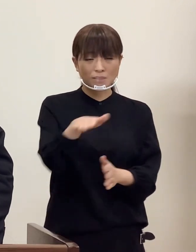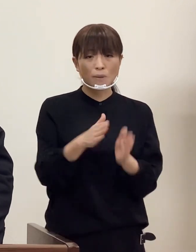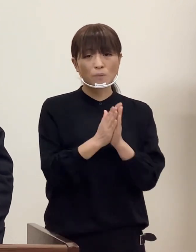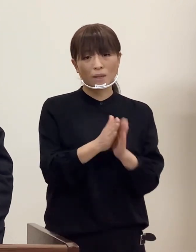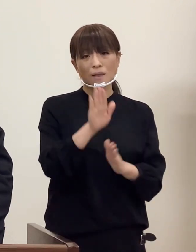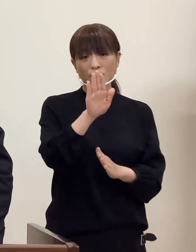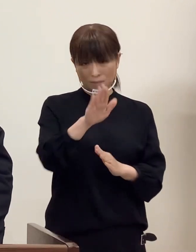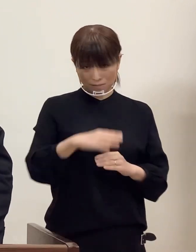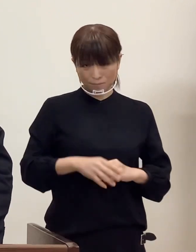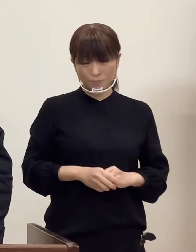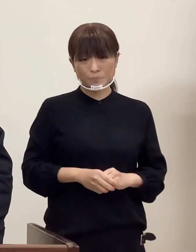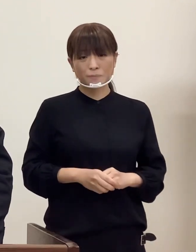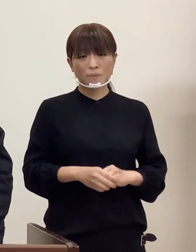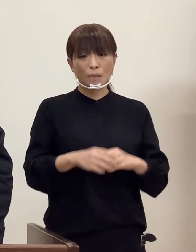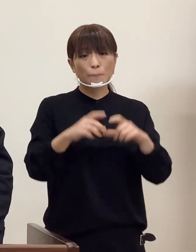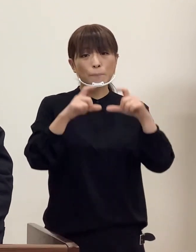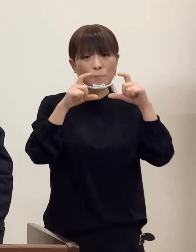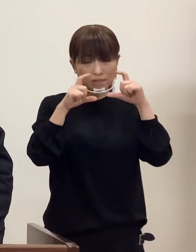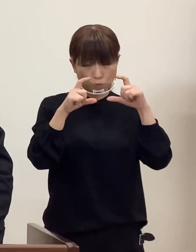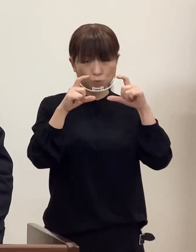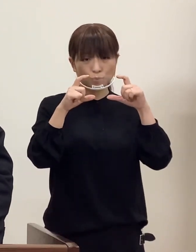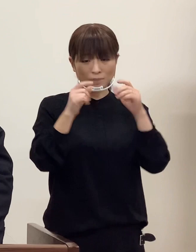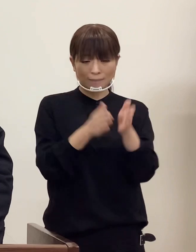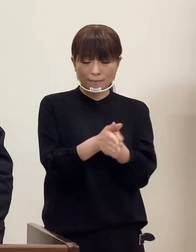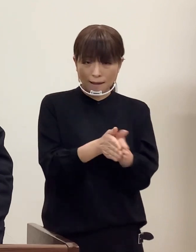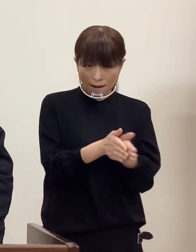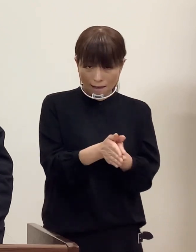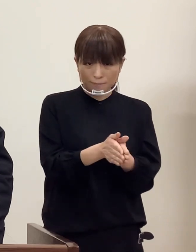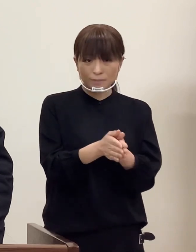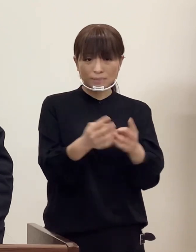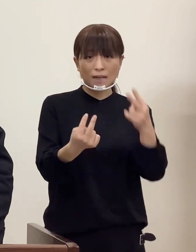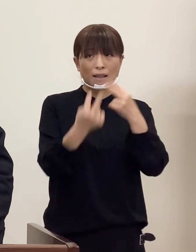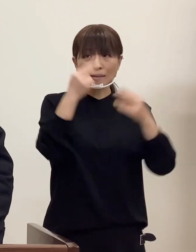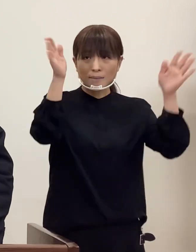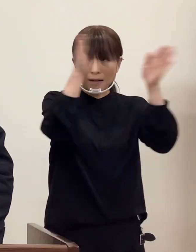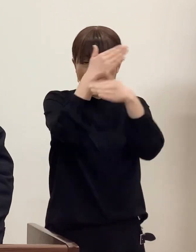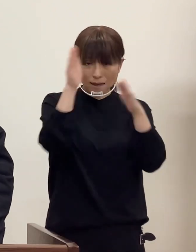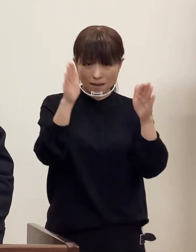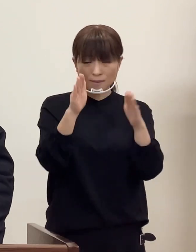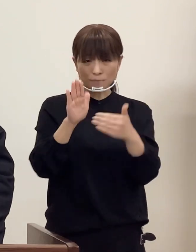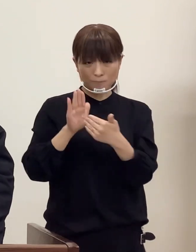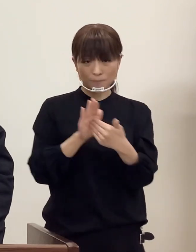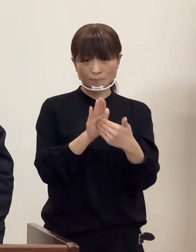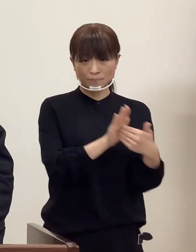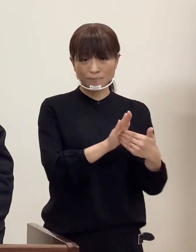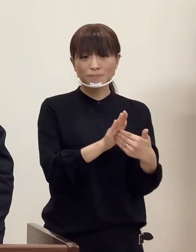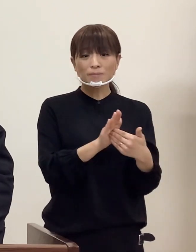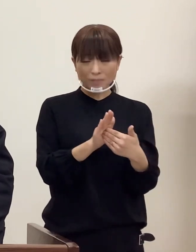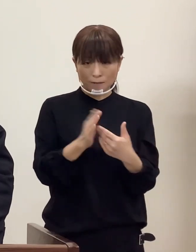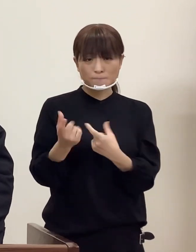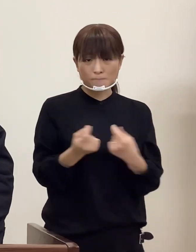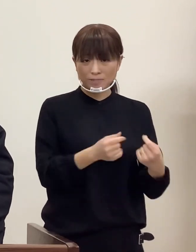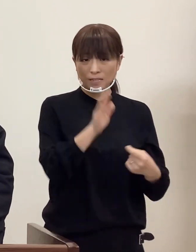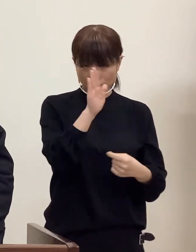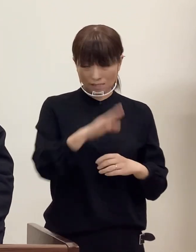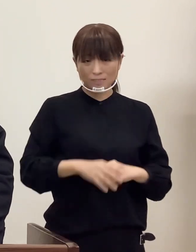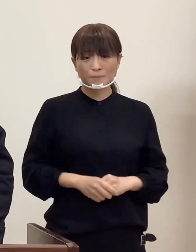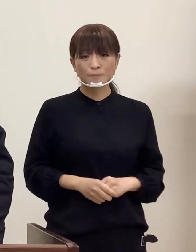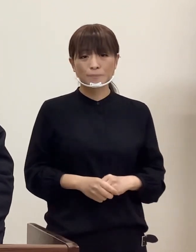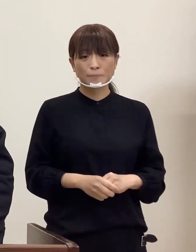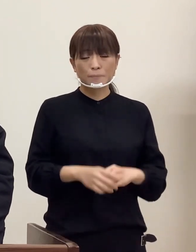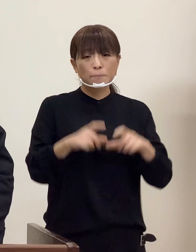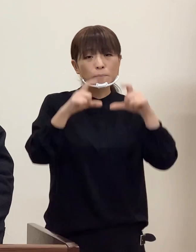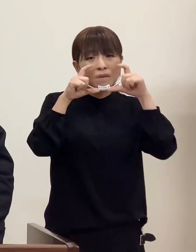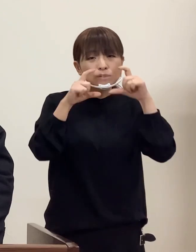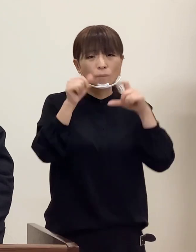いいたします。マスク着用、手洗い、換気の感染予防を徹底しましょう。マスクにもですね、